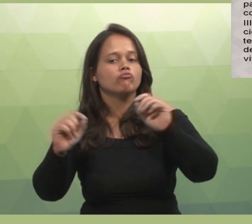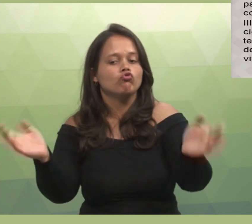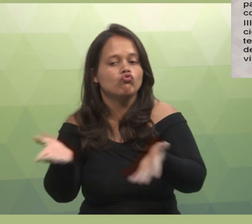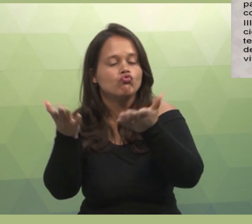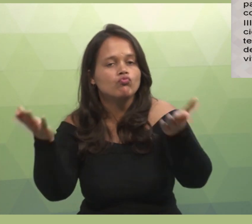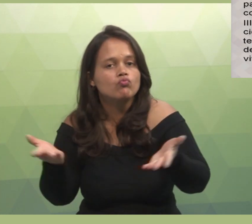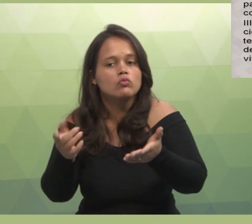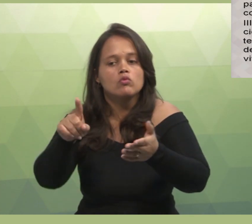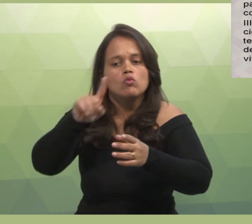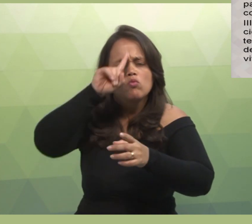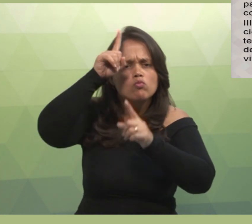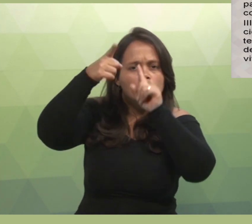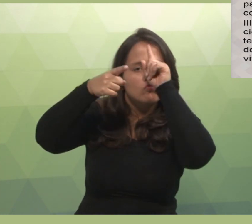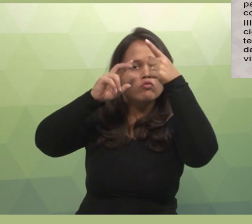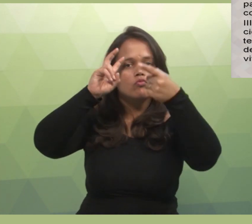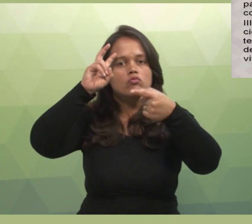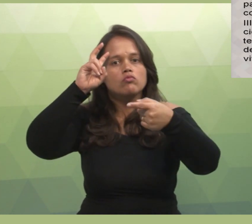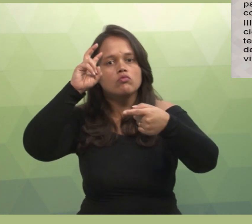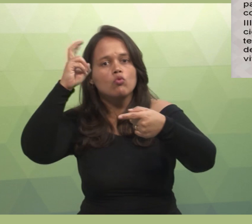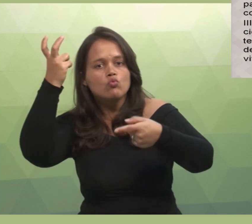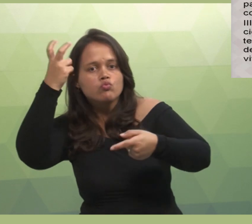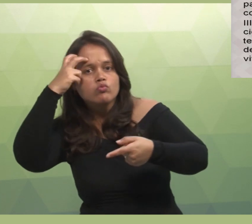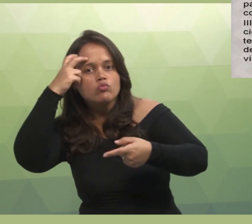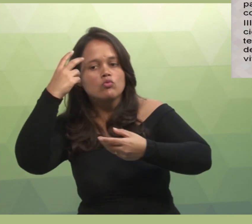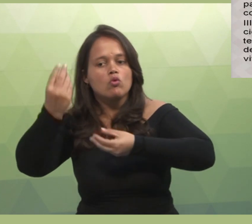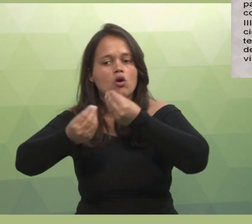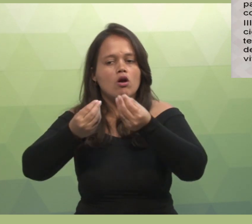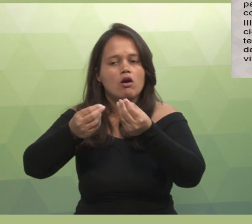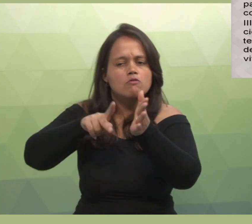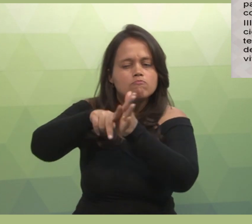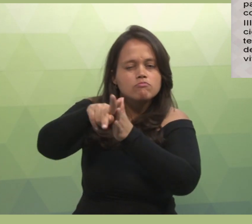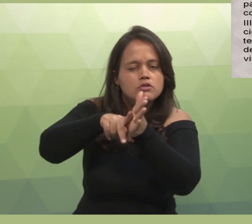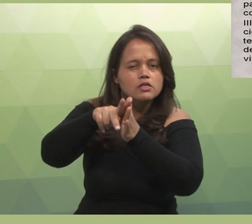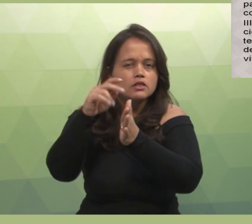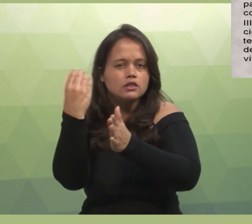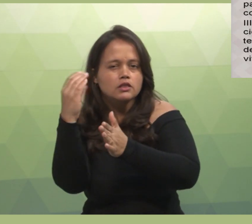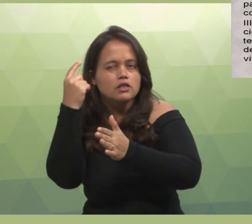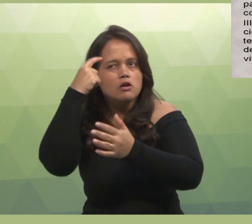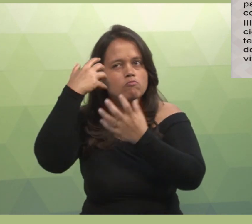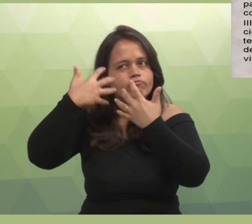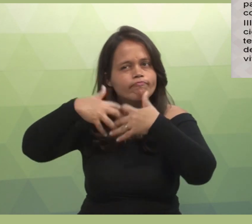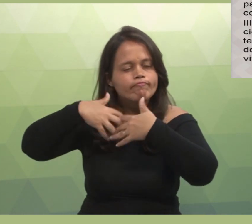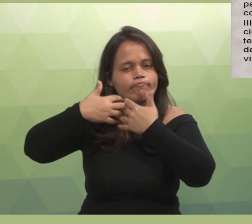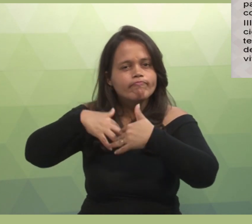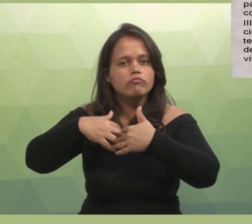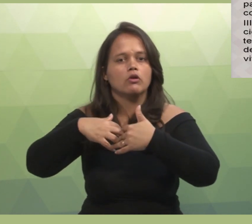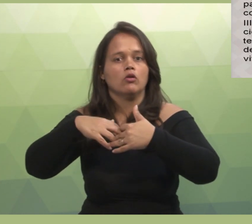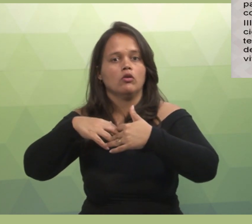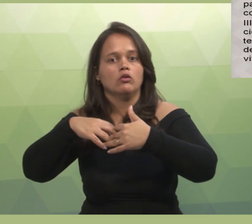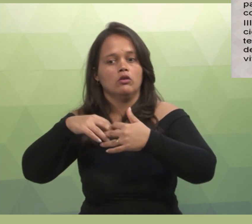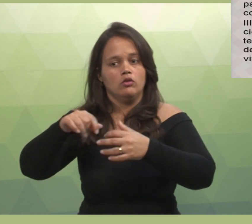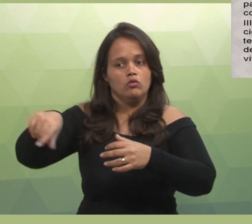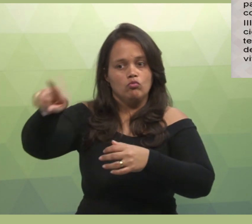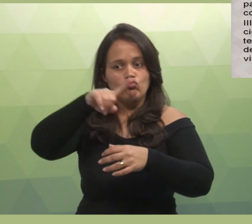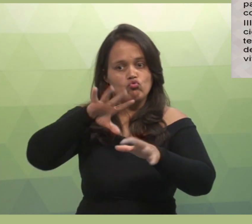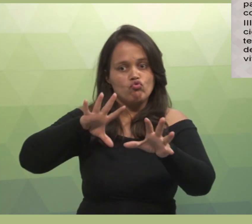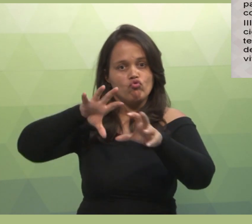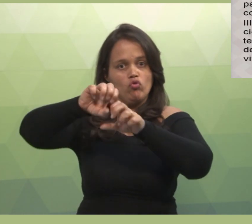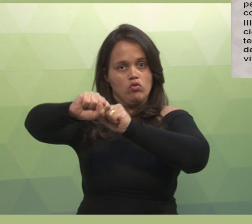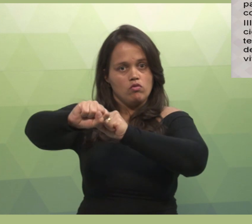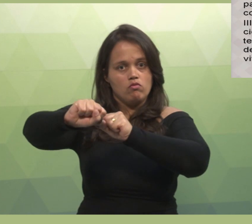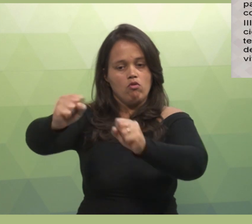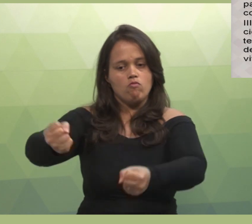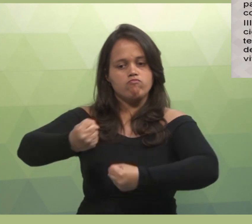e o desenvolvimento do espírito científico e do pensamento reflexivo, formar diplomados nas diferentes áreas